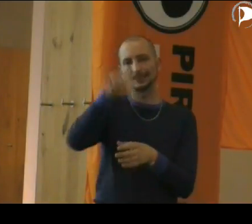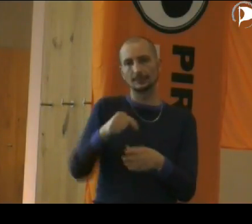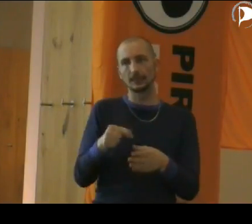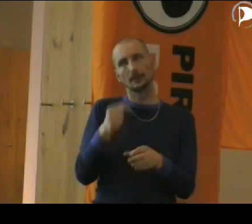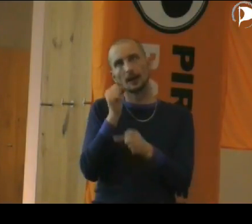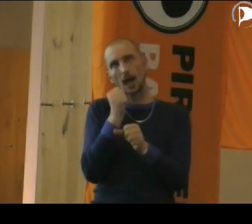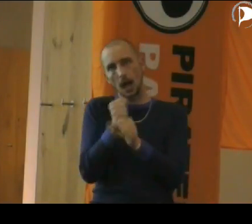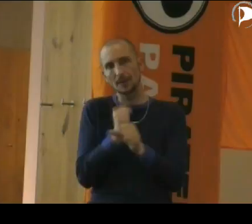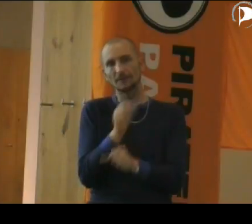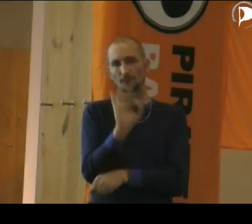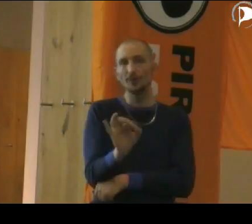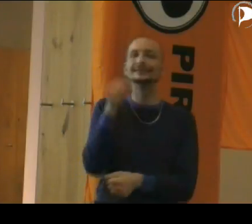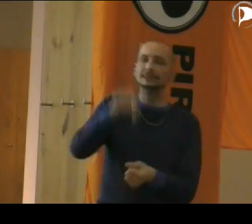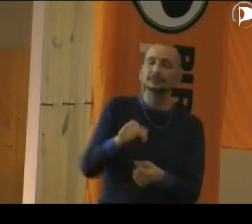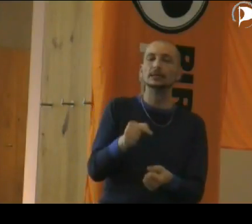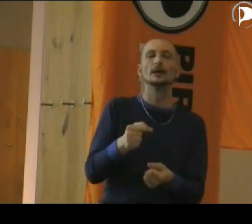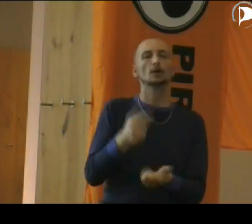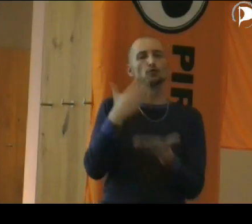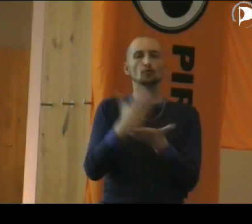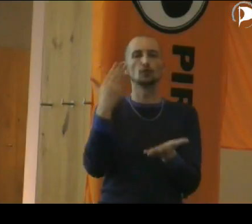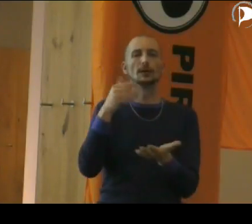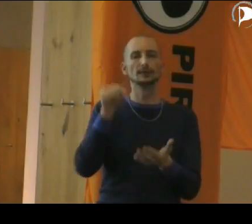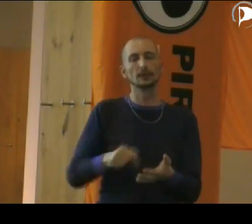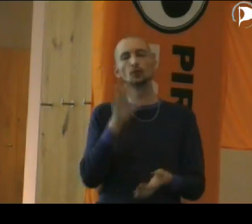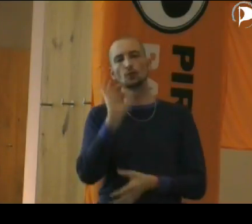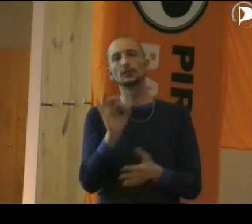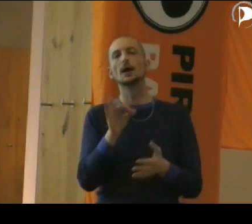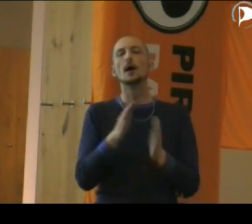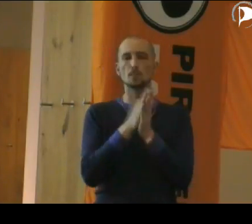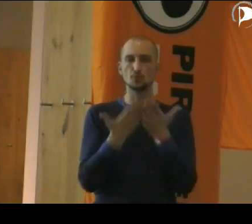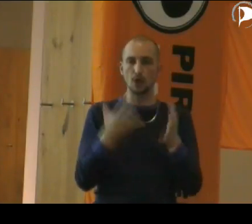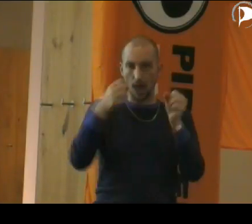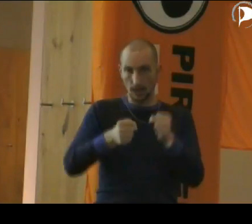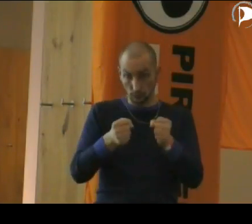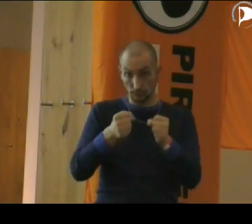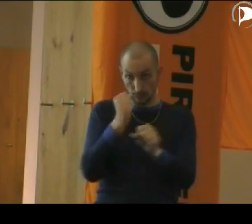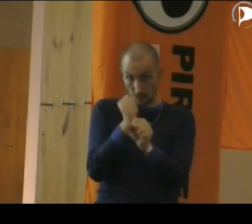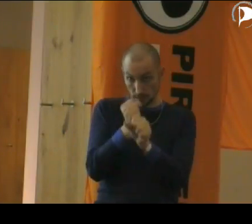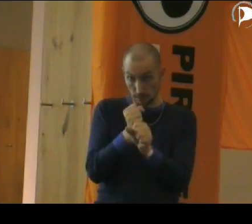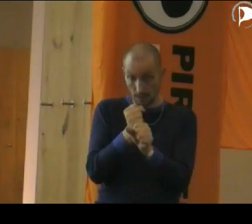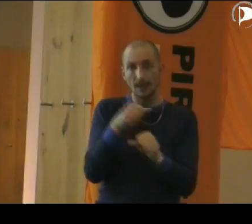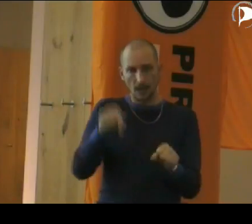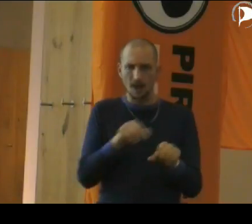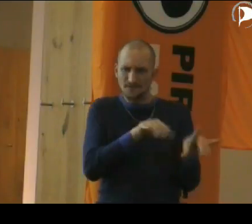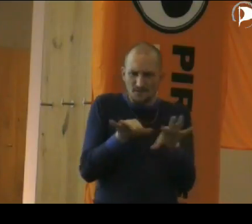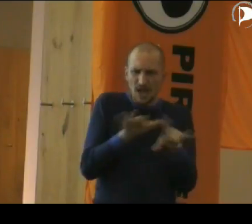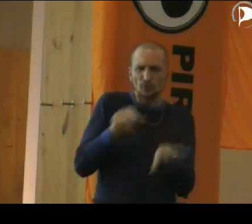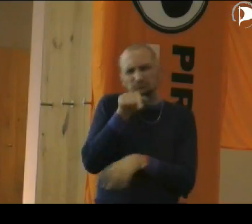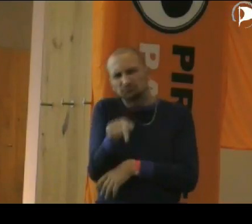das reicht vollkommen aus der aktuellen haltung zu führen und so den